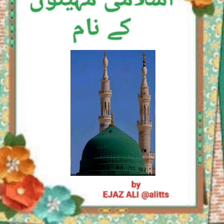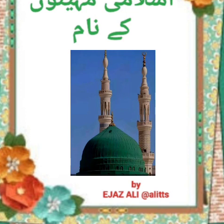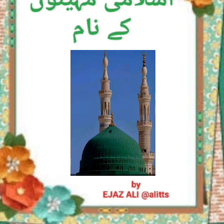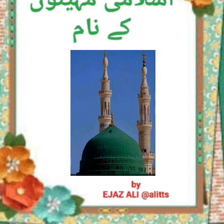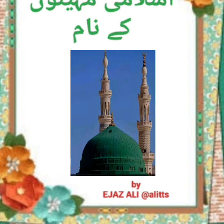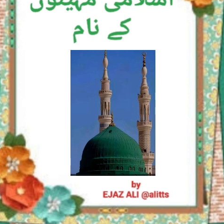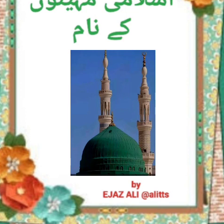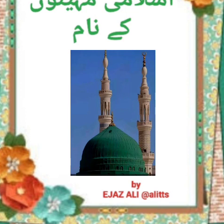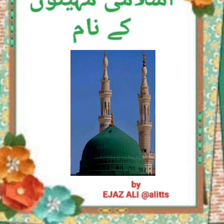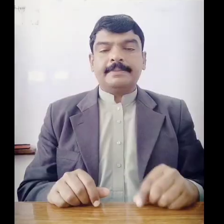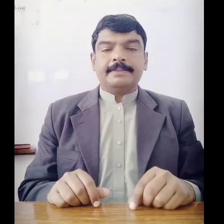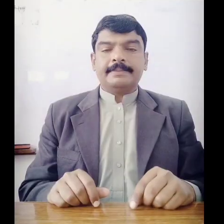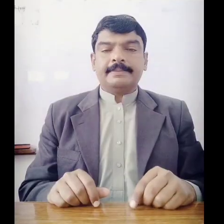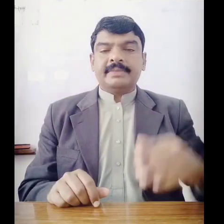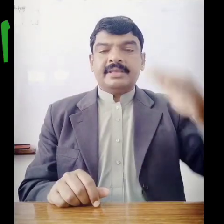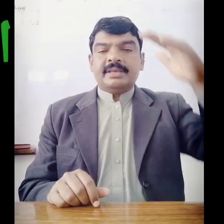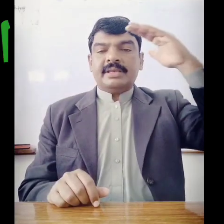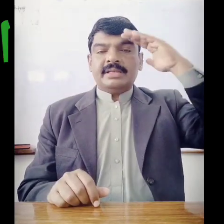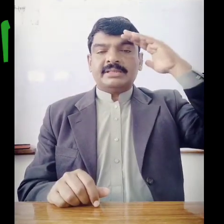बिस्मिल्लाहिर्रहमानिर्रहीम।